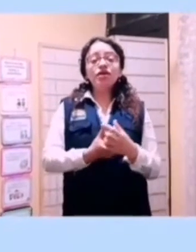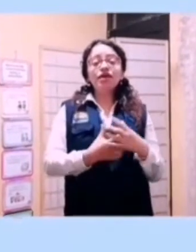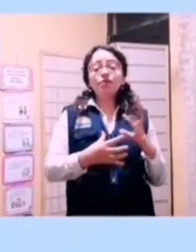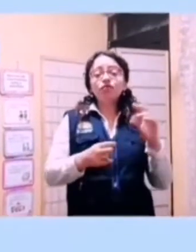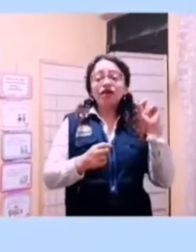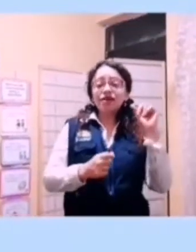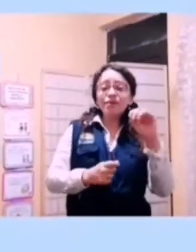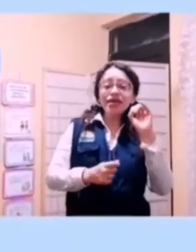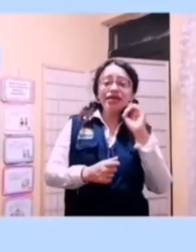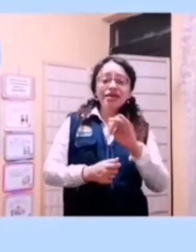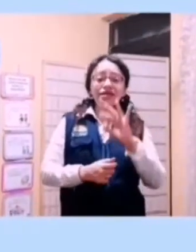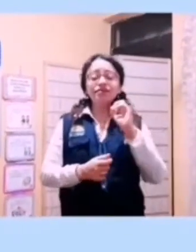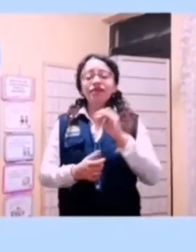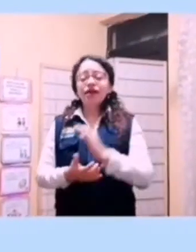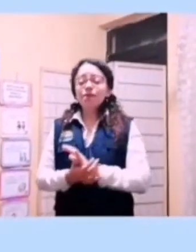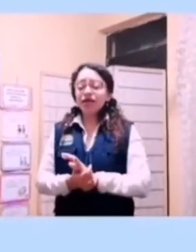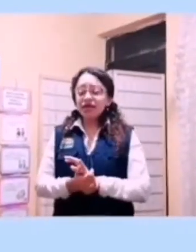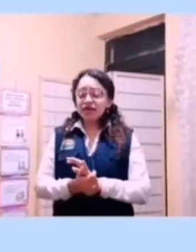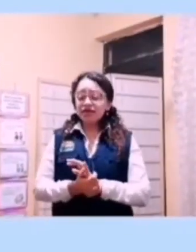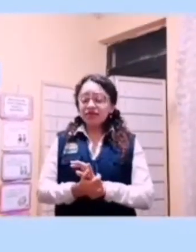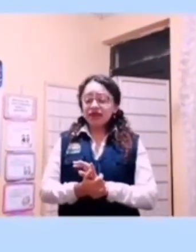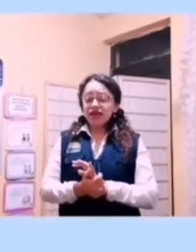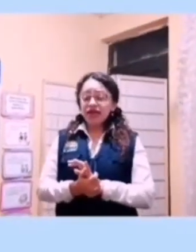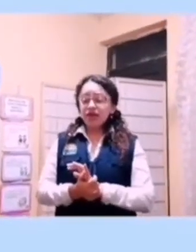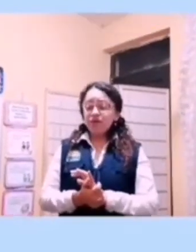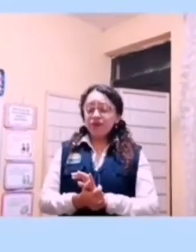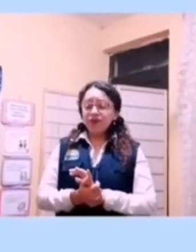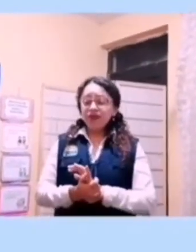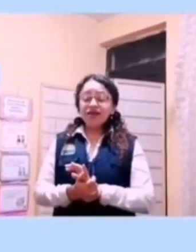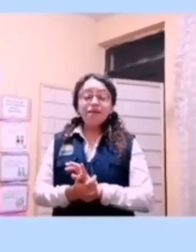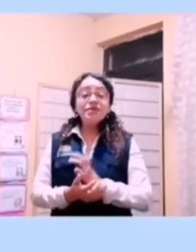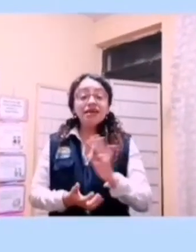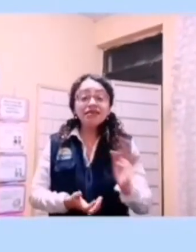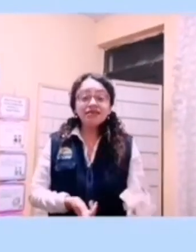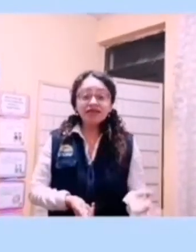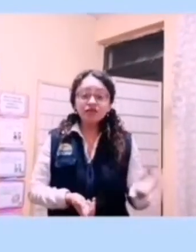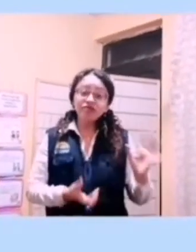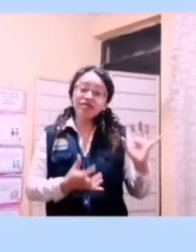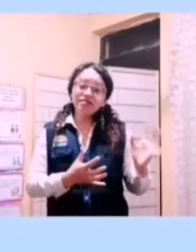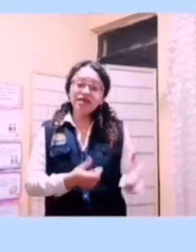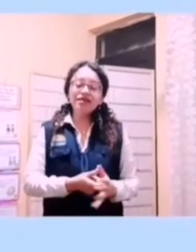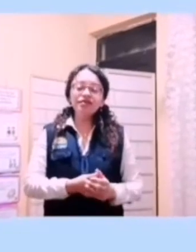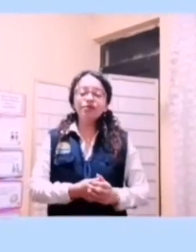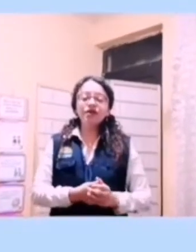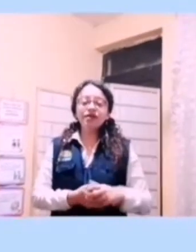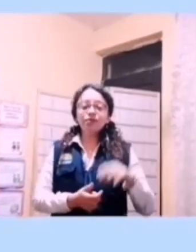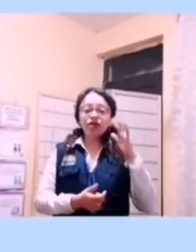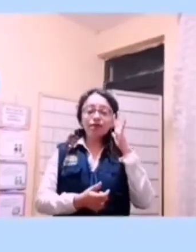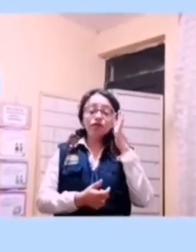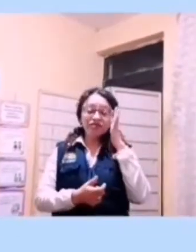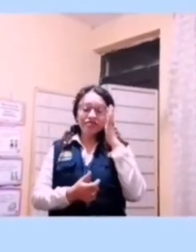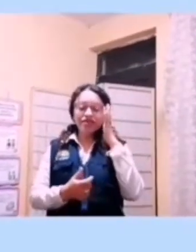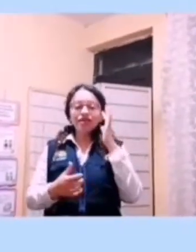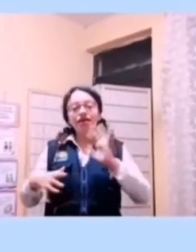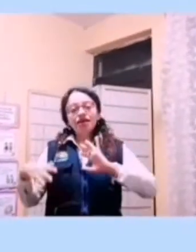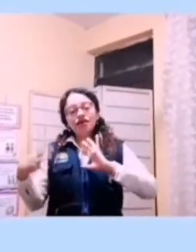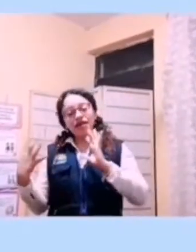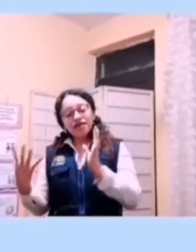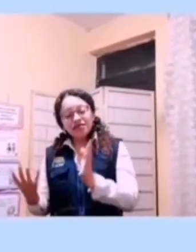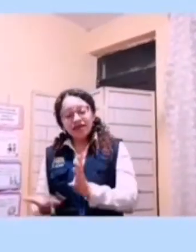queremos darle Pequeñas Pequeñas Herramientas O estrategias Para que podamos Así Realizar